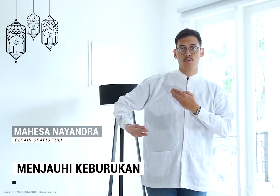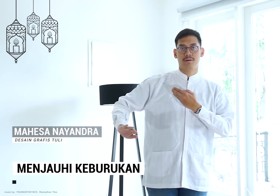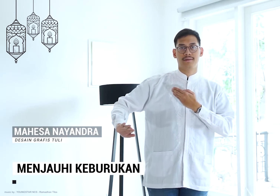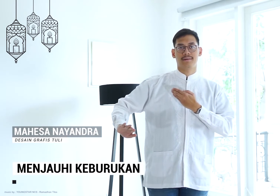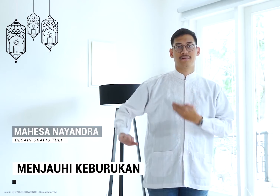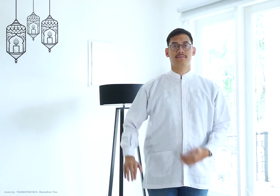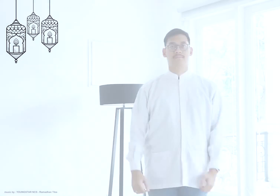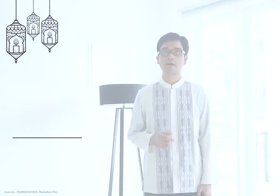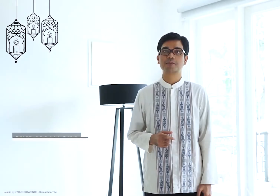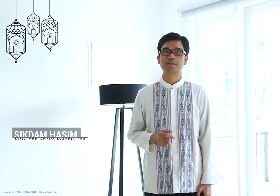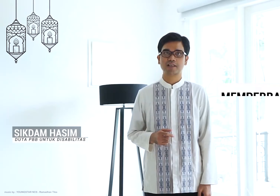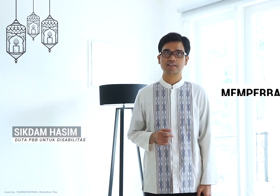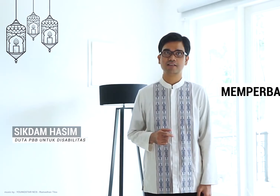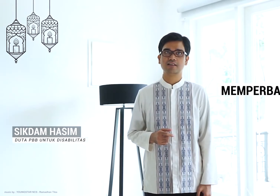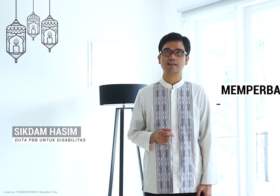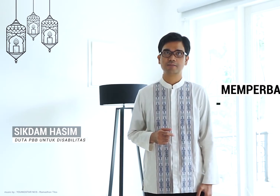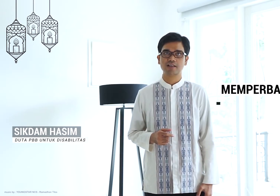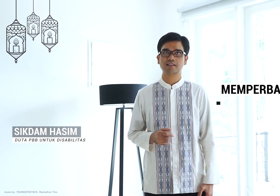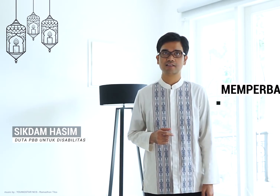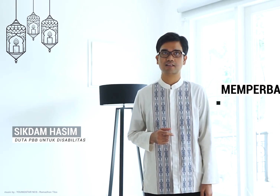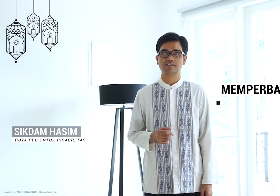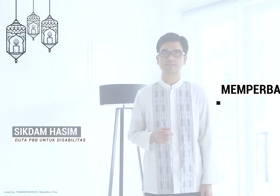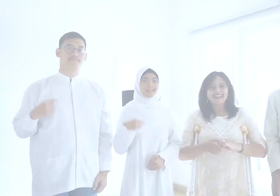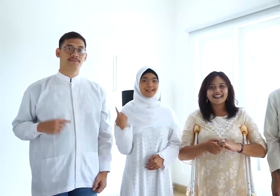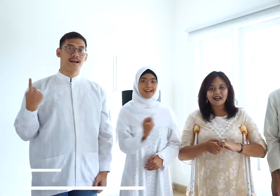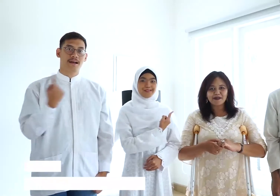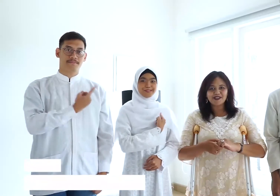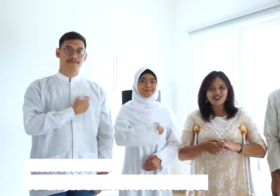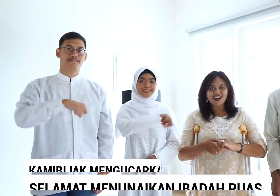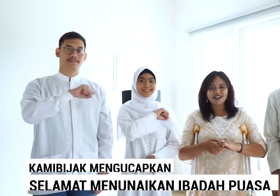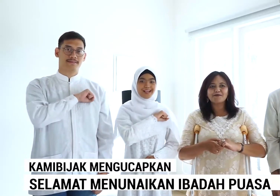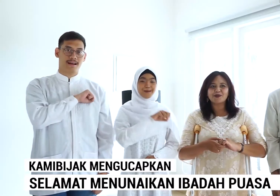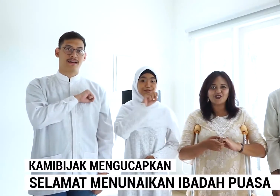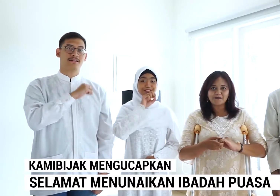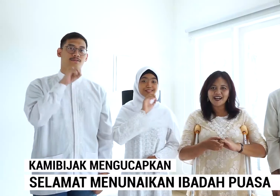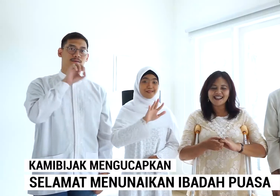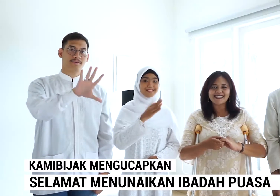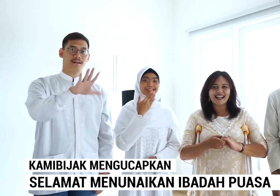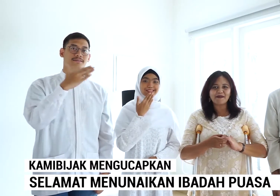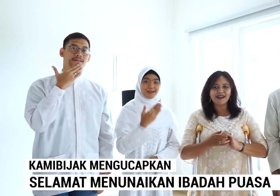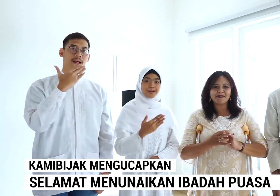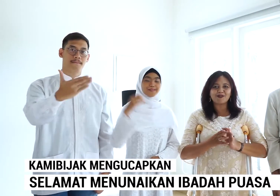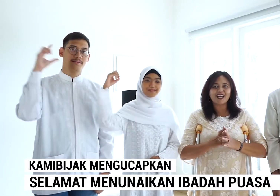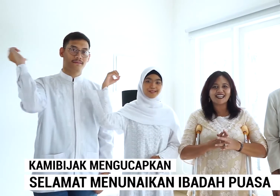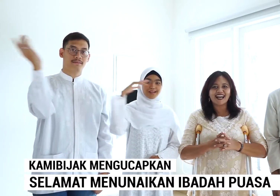Memperbaiki ibadah ibadah Kami juga mengucapkan selamat menaikan